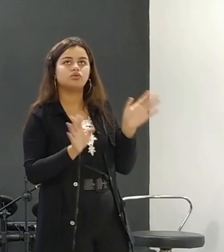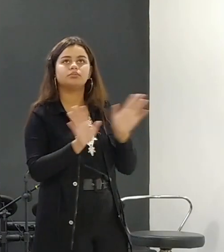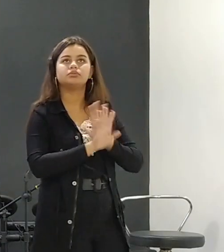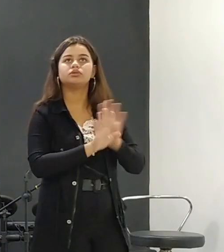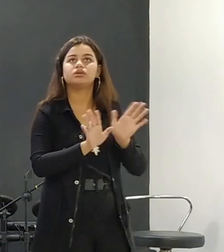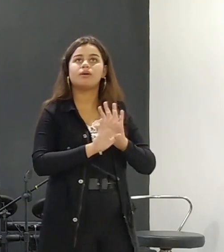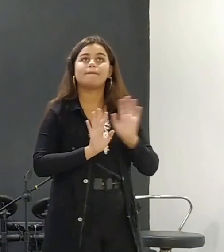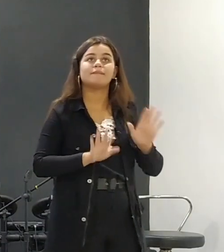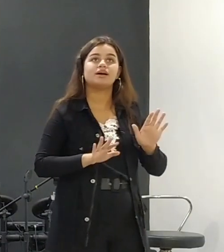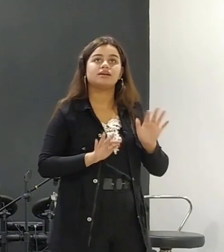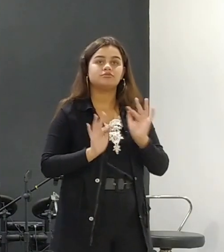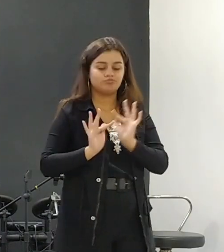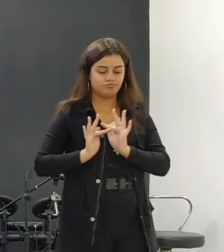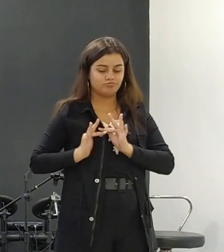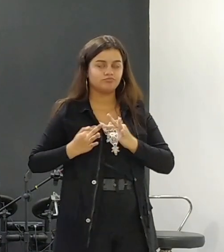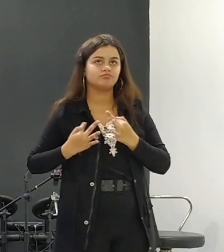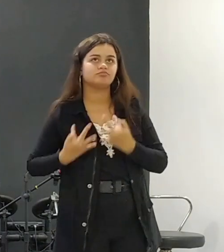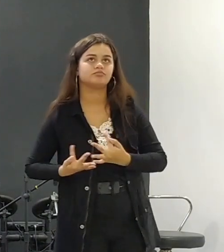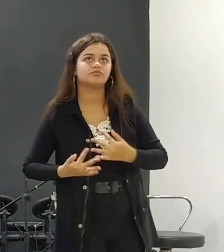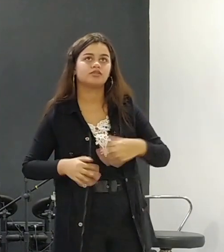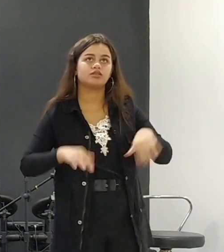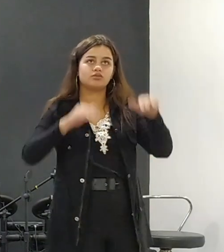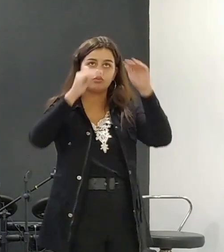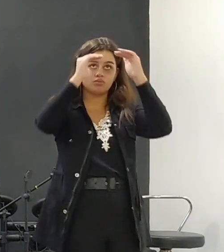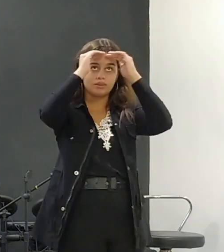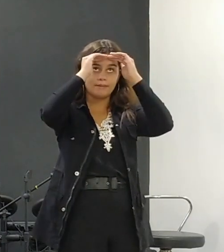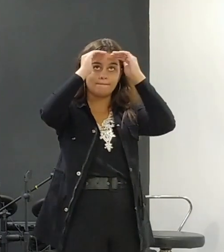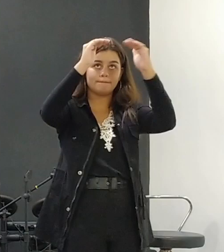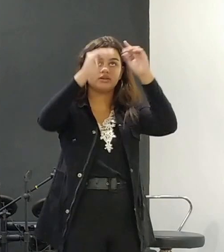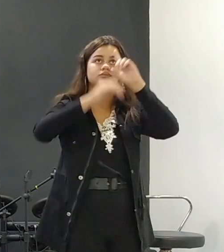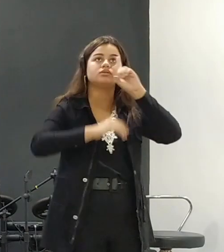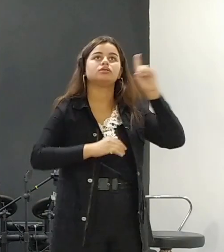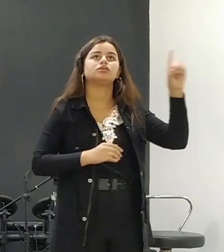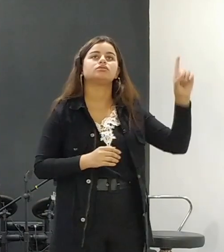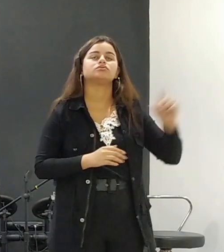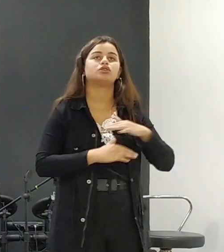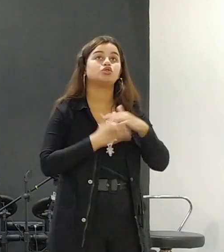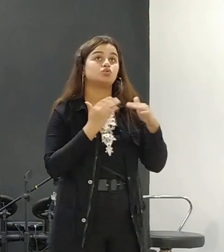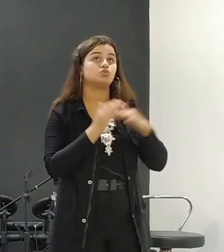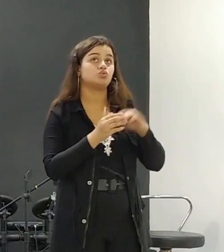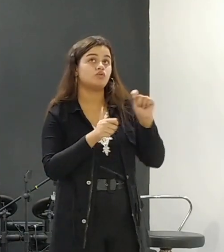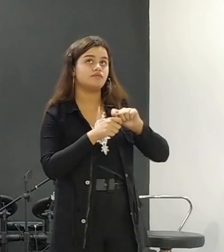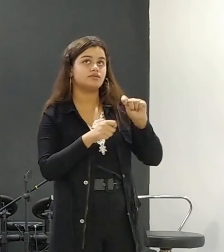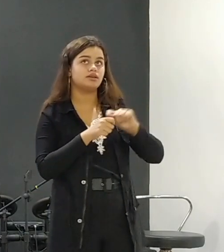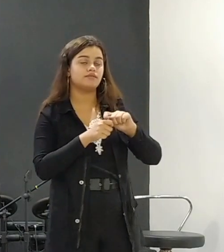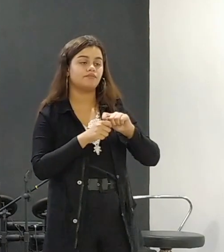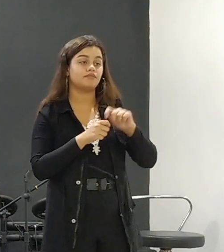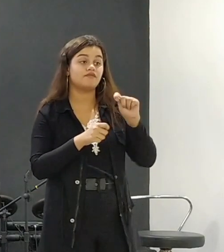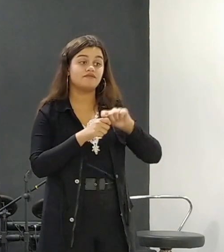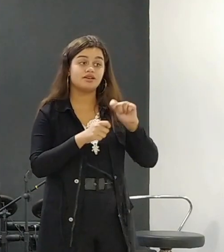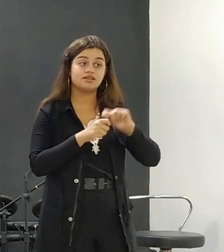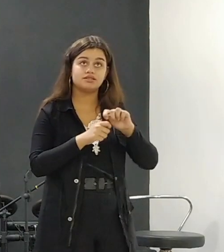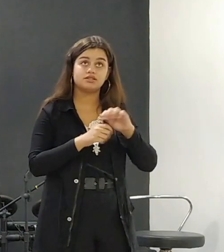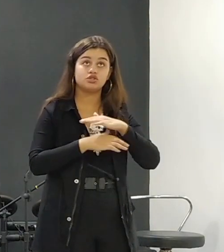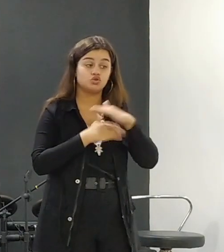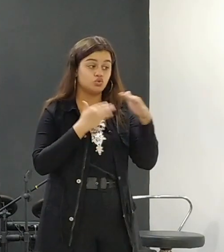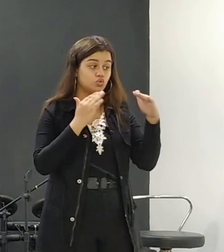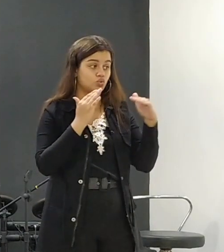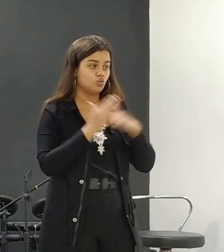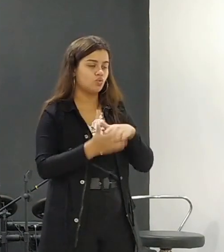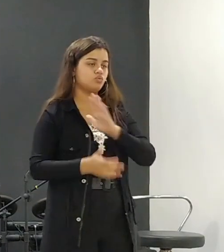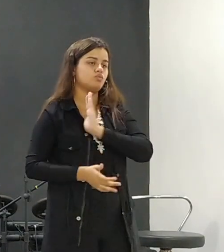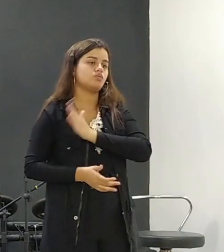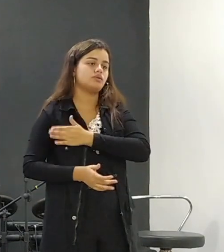em simplicidade de coração e temendo a Deus. Em tudo quanto fizeres, fazei de todo